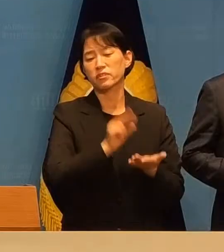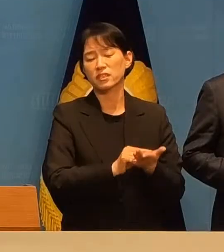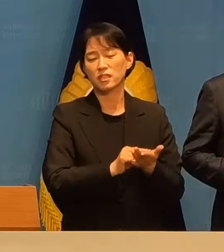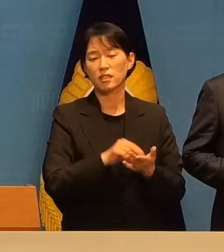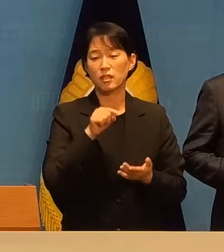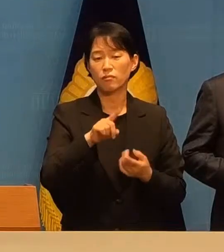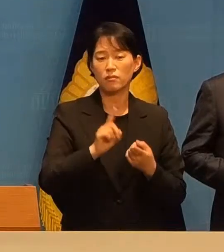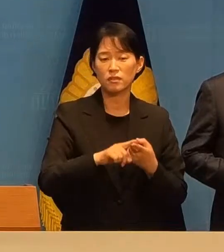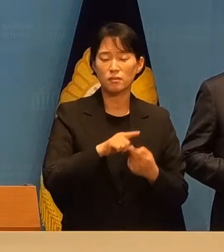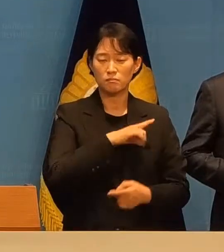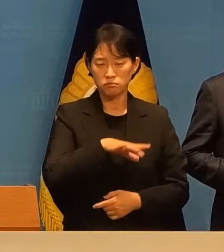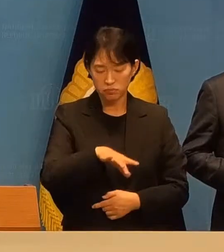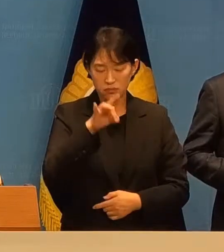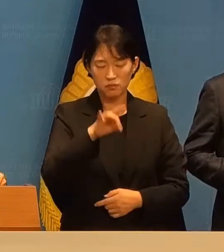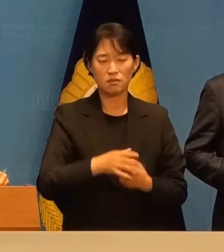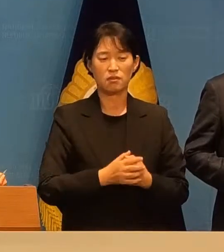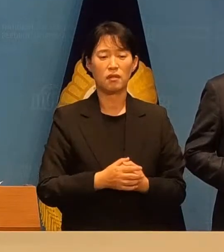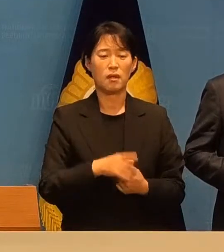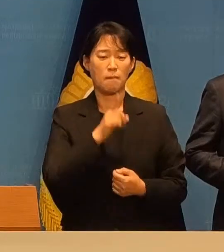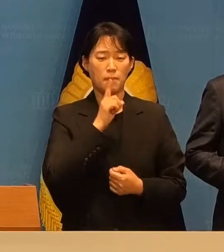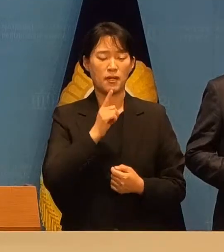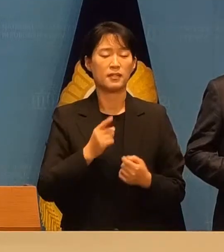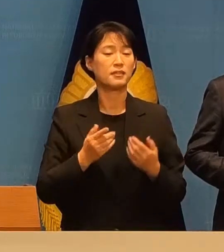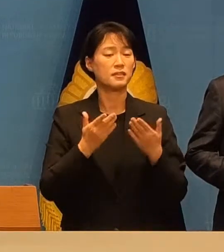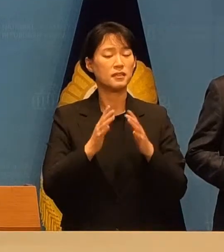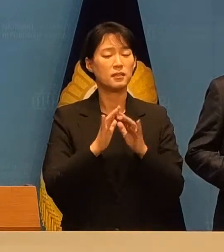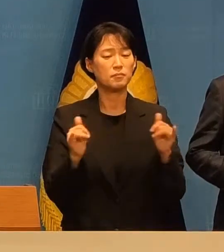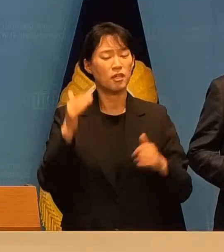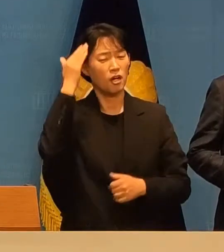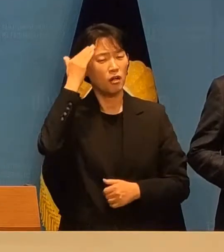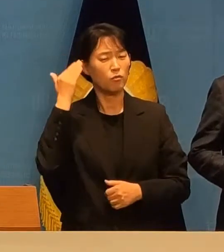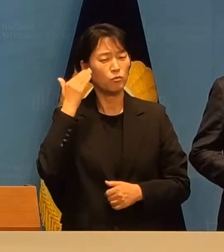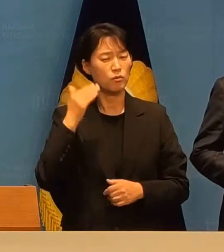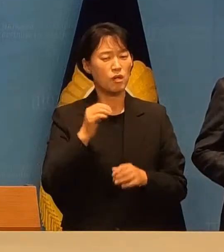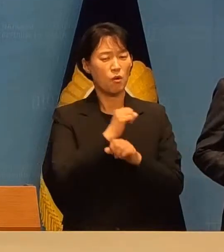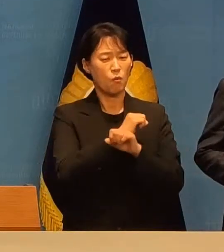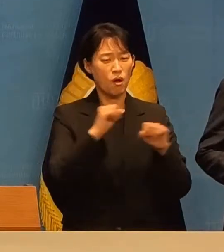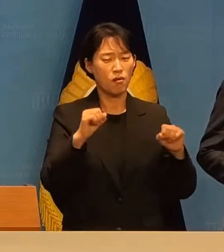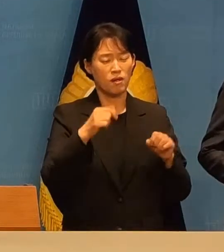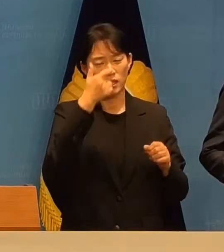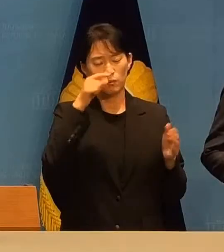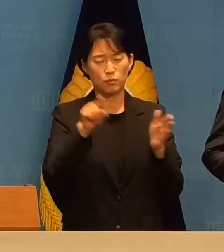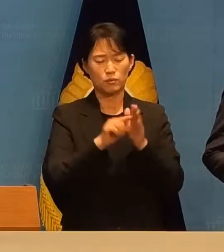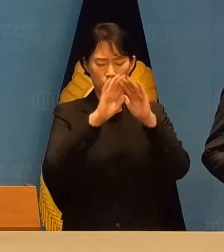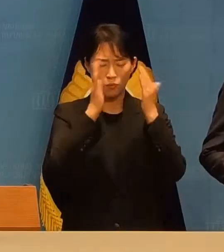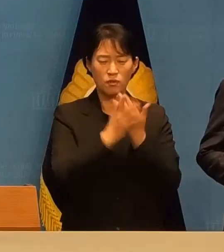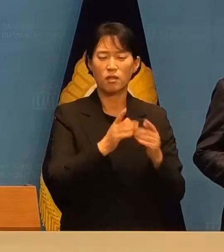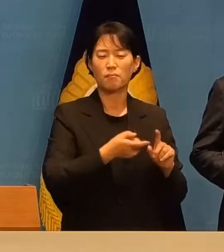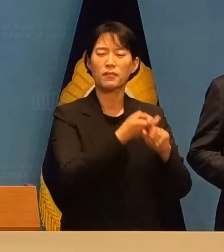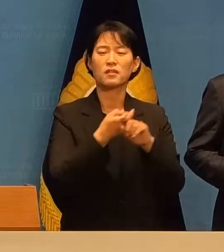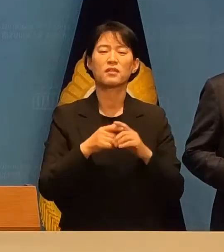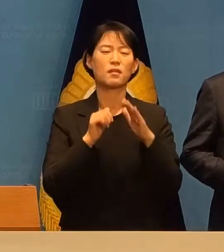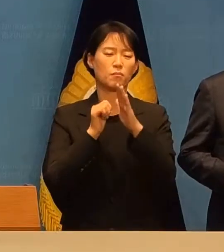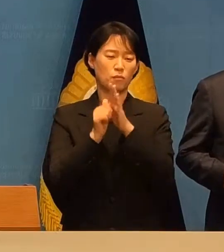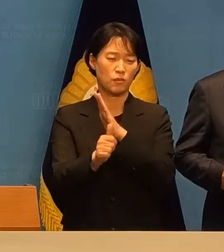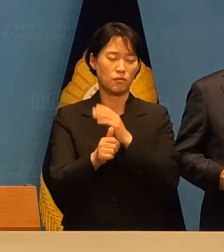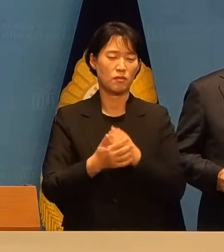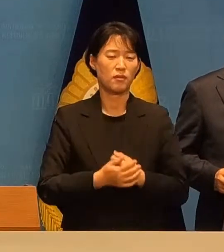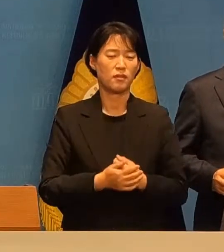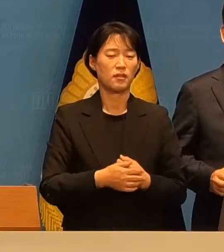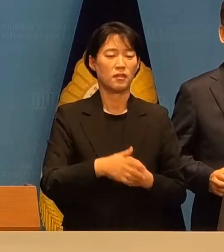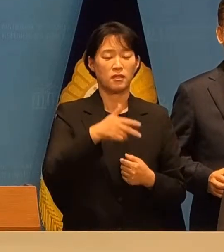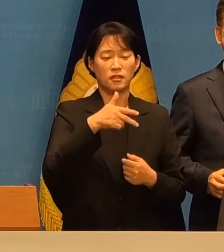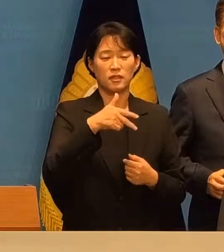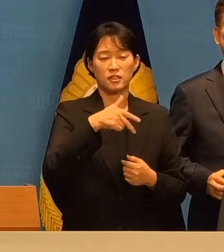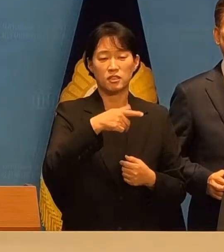여기에 대해서 먼저 우리 발언해 주실 분은 대한민국 광역 기독교 총연합회를 대표하여 우리